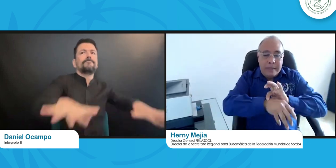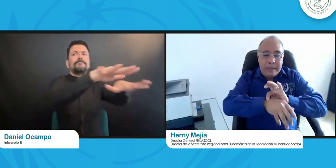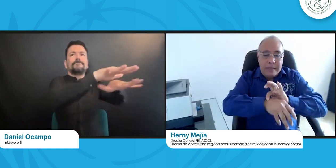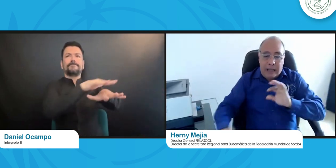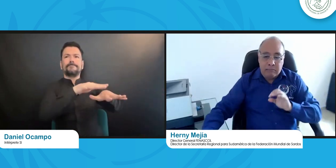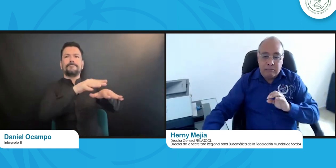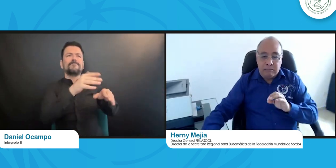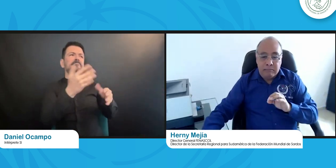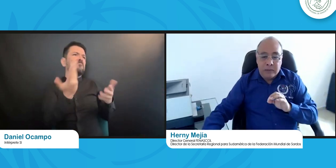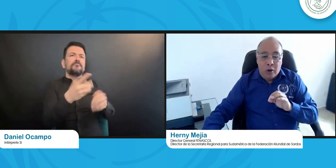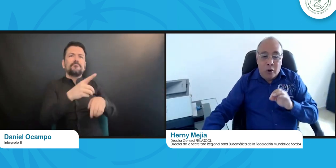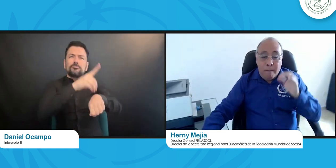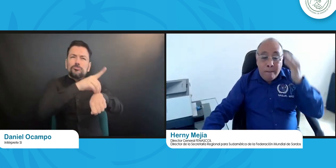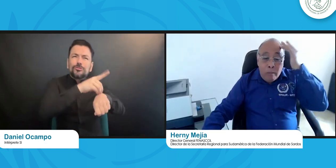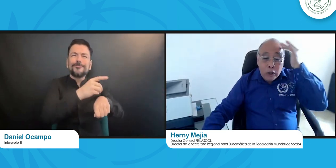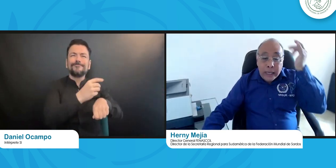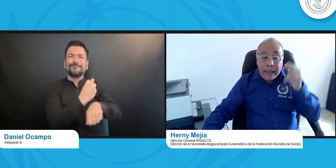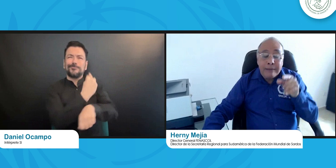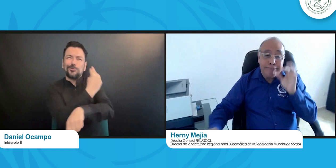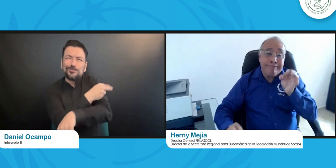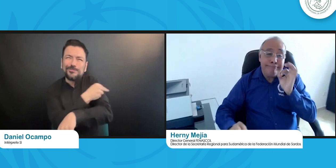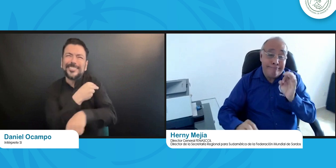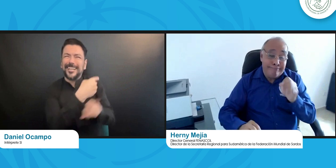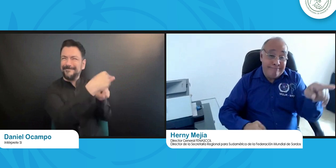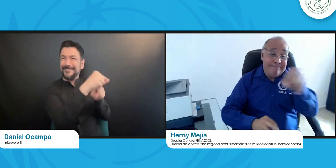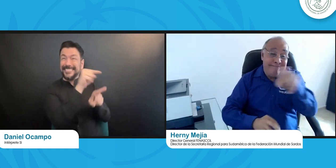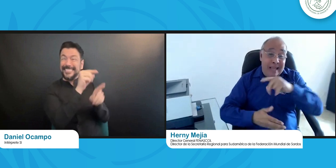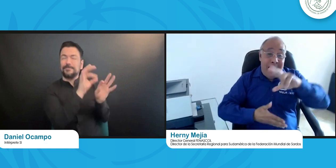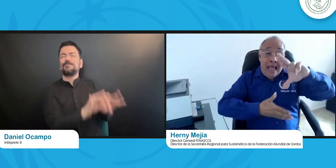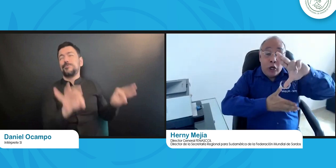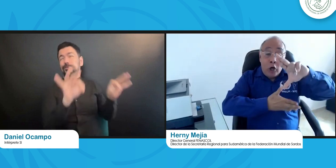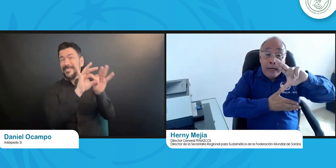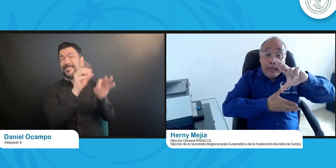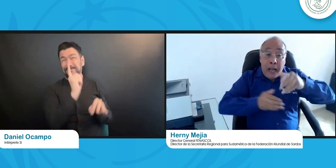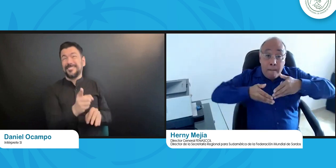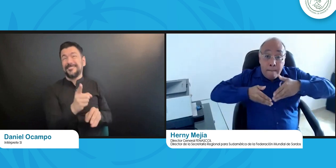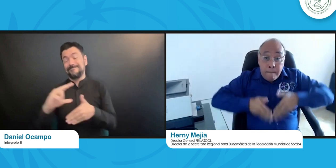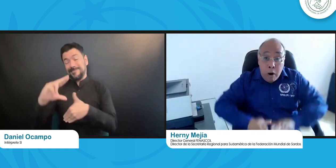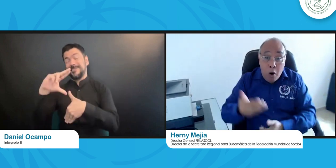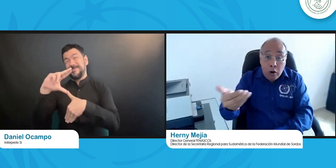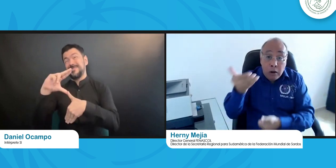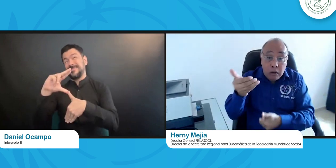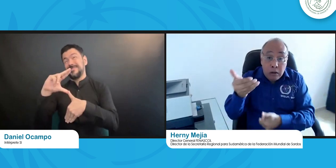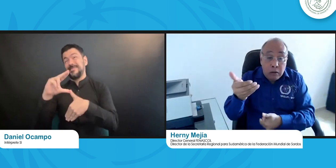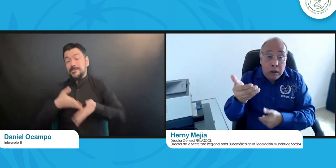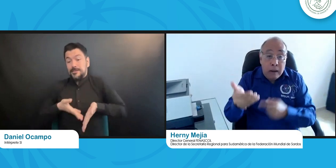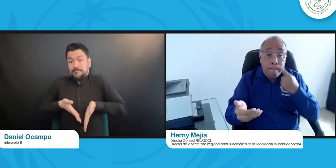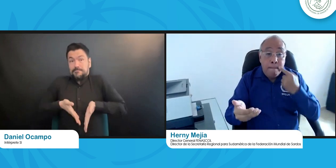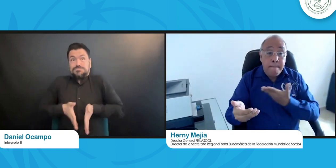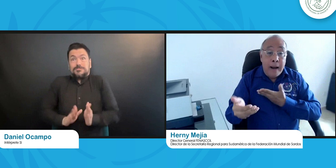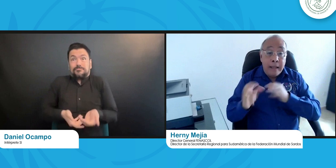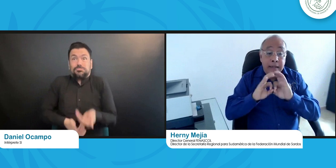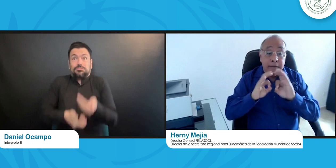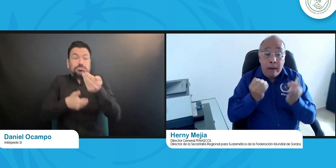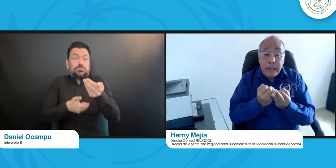familias, como al personal médico, porque estos este personal médico en